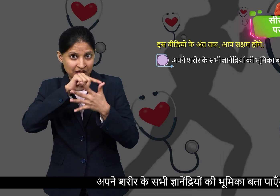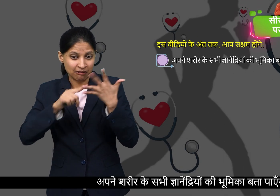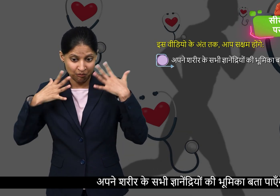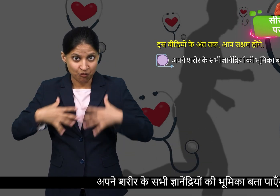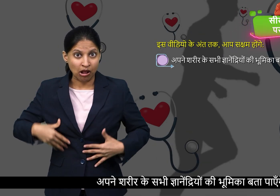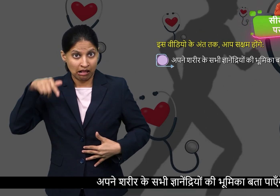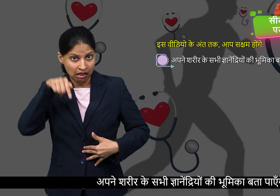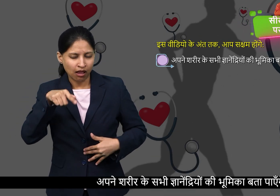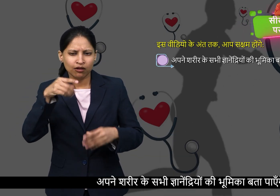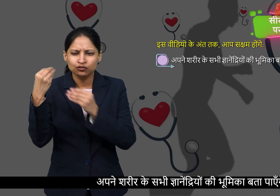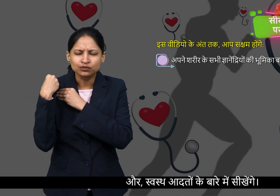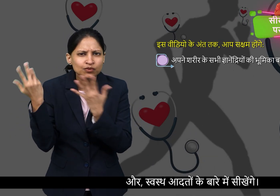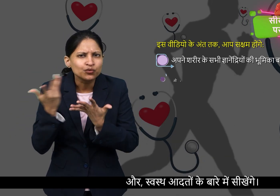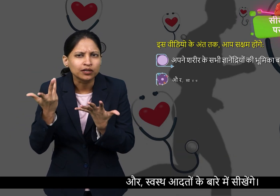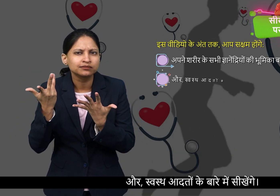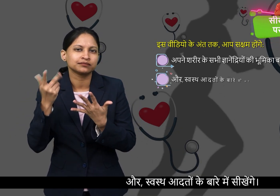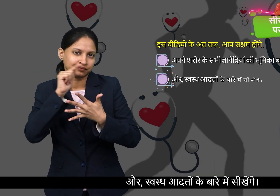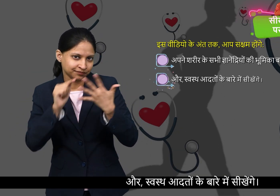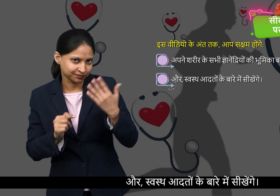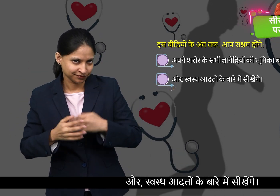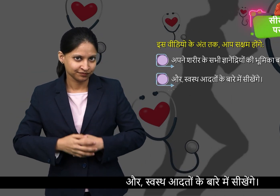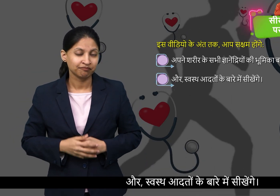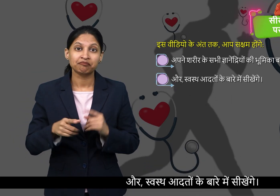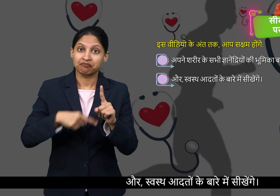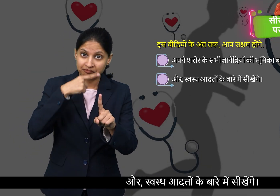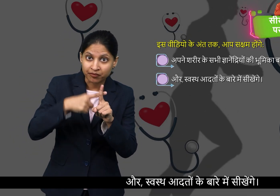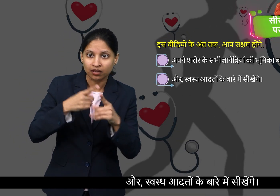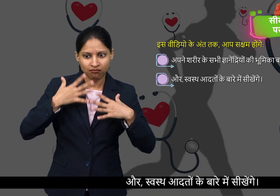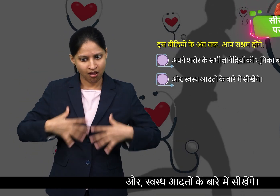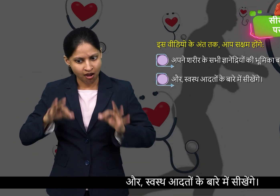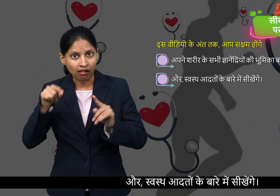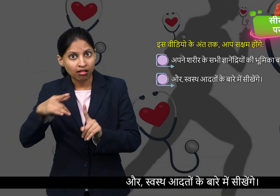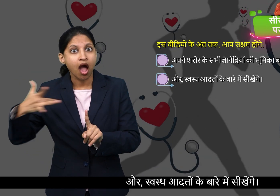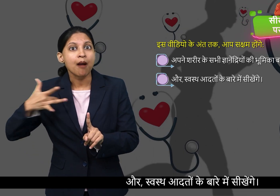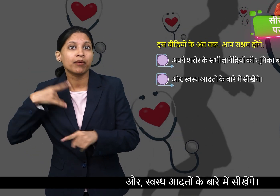पाएंगे और स्वस्थ आदतों के बारे में सीखेंगे।